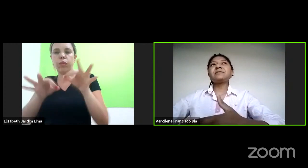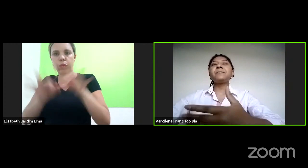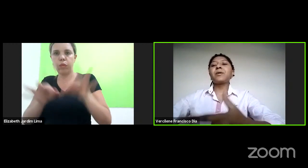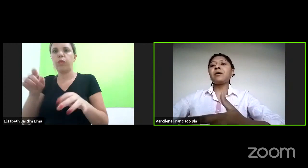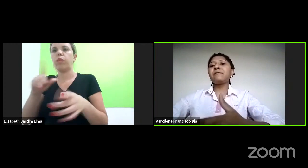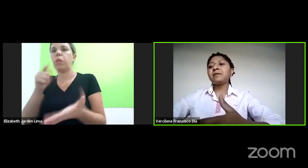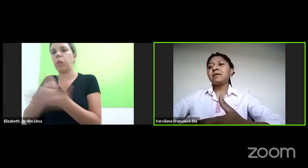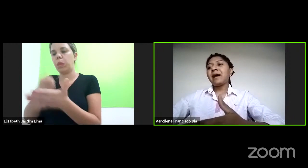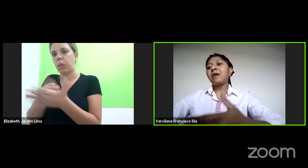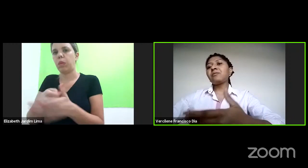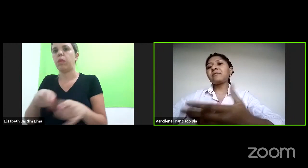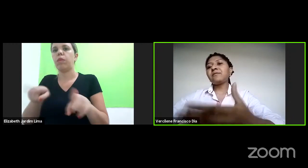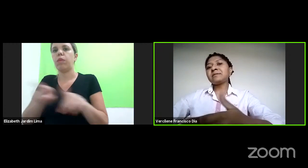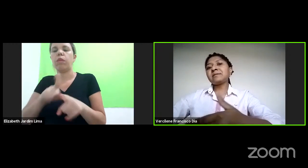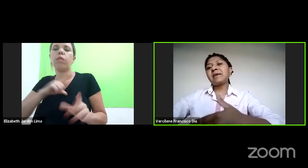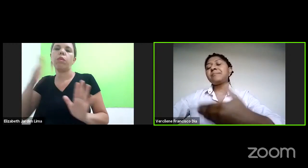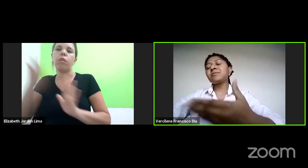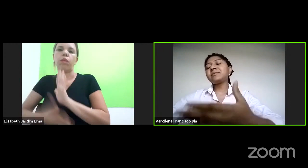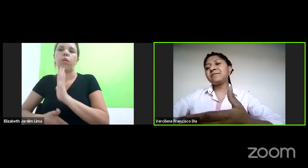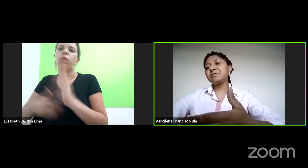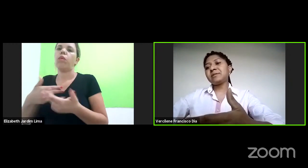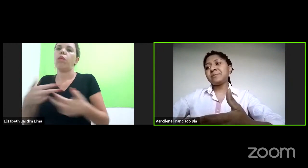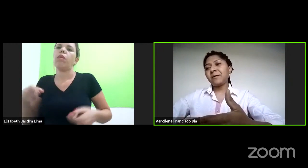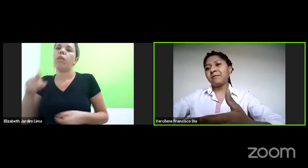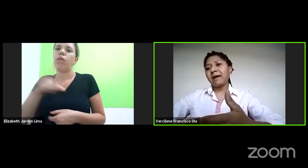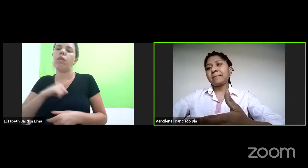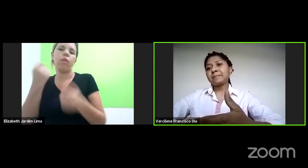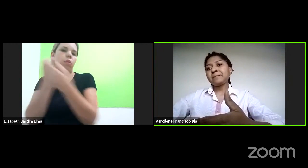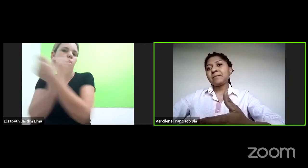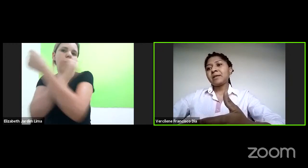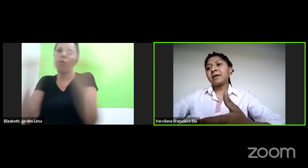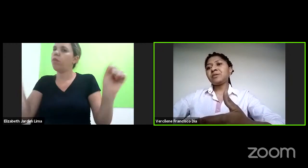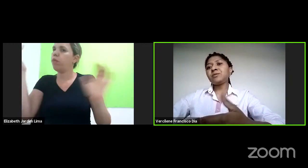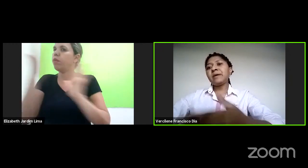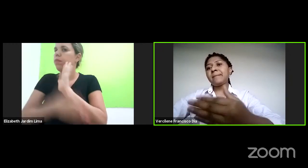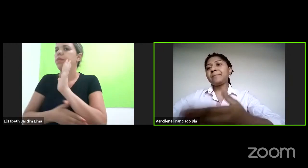que você prove algo que é impossível de se provar